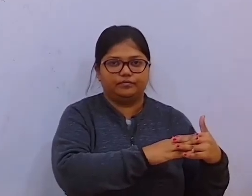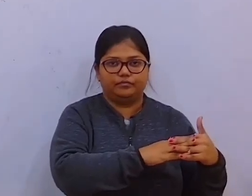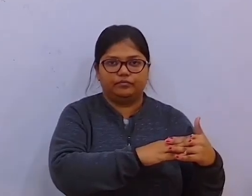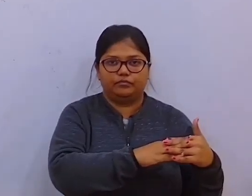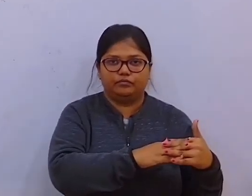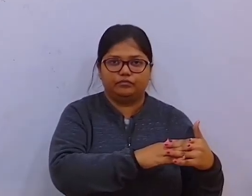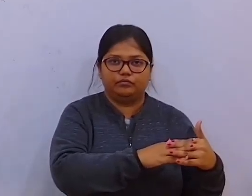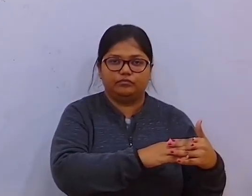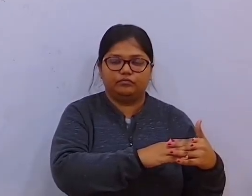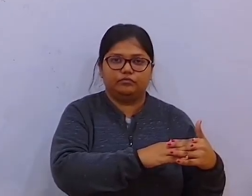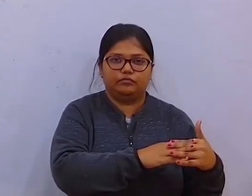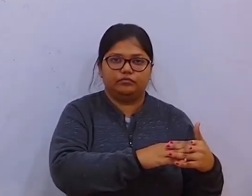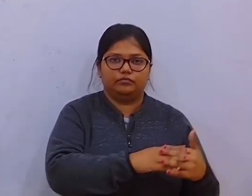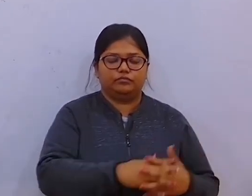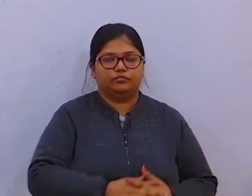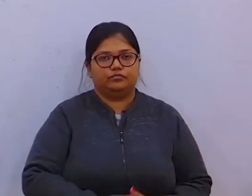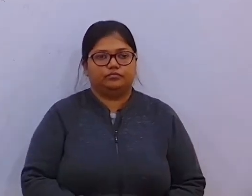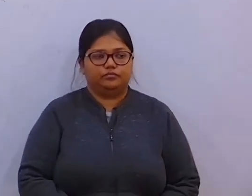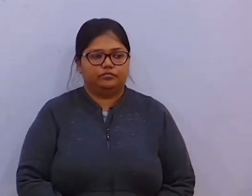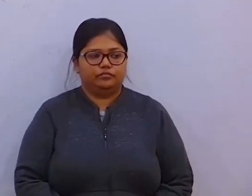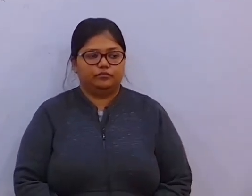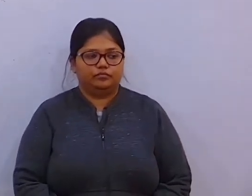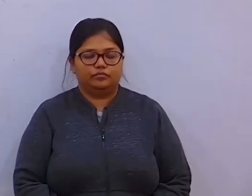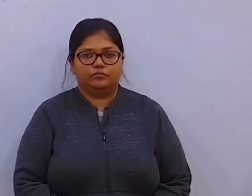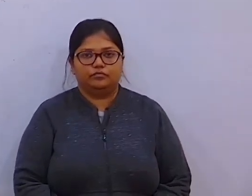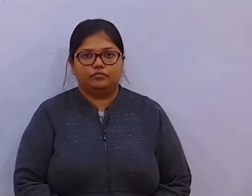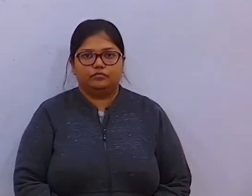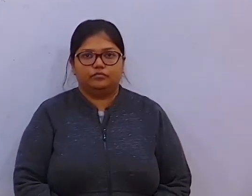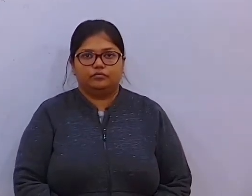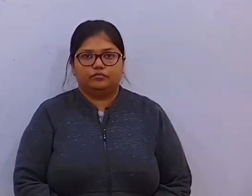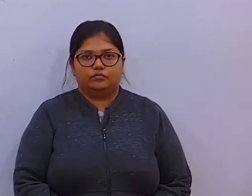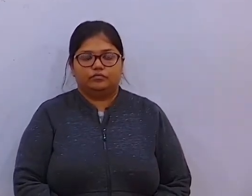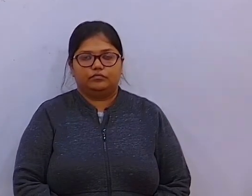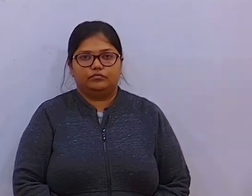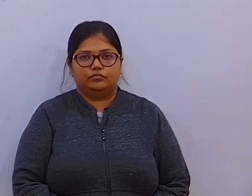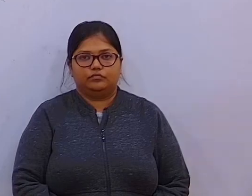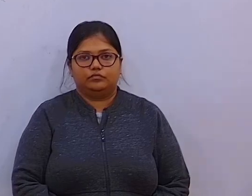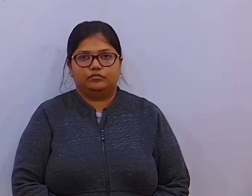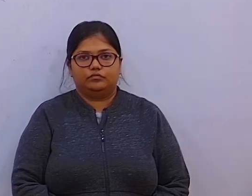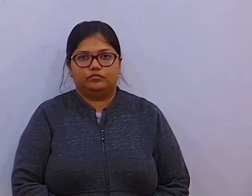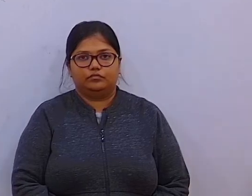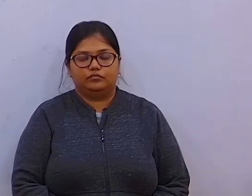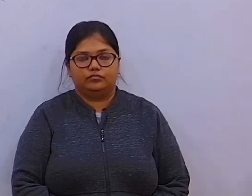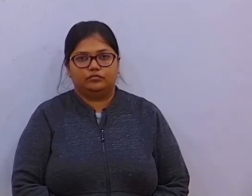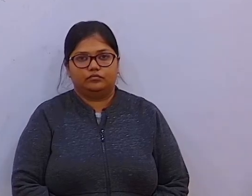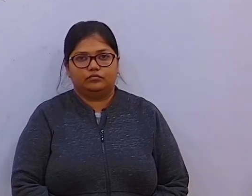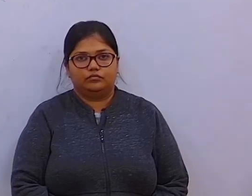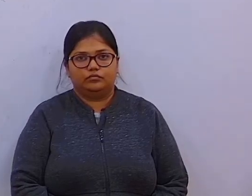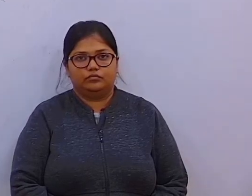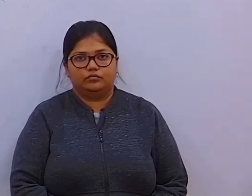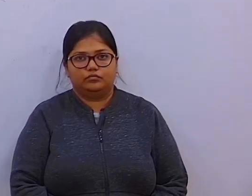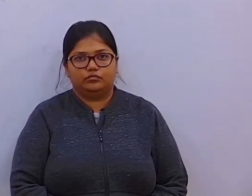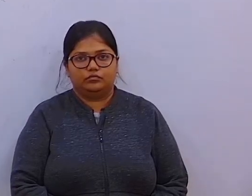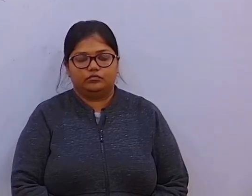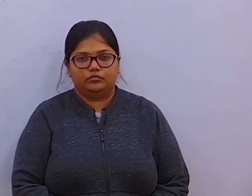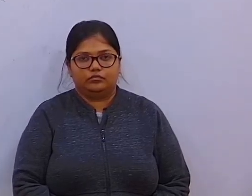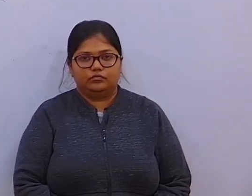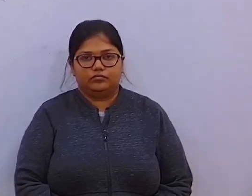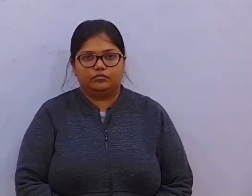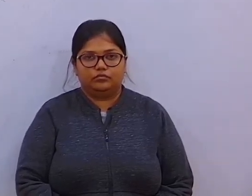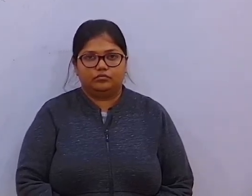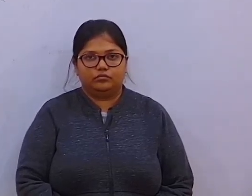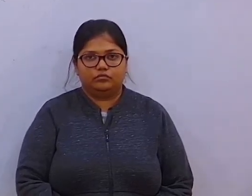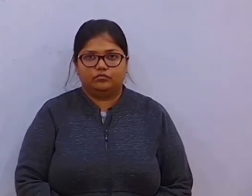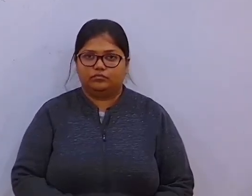लेकर पश्चिमोत्तर भारत तरफ जा रही है, वो पवने क्या कहलाती हैं? आपकी होती है पूर्वी जेड